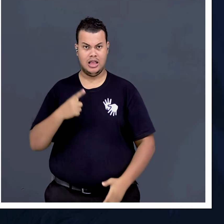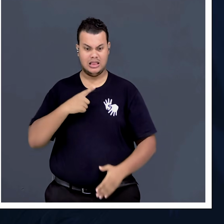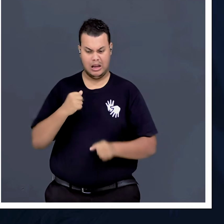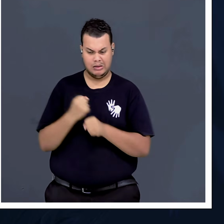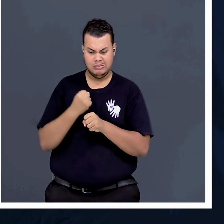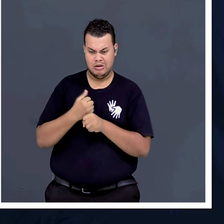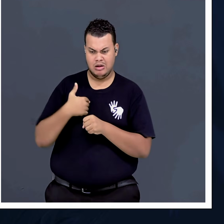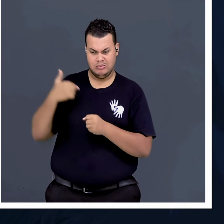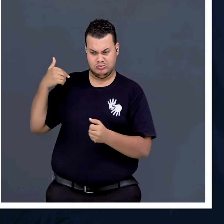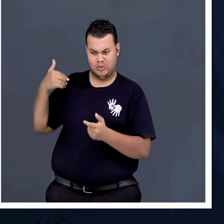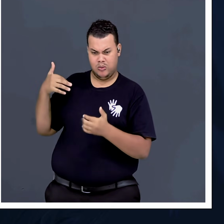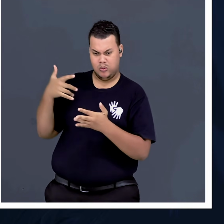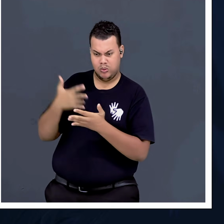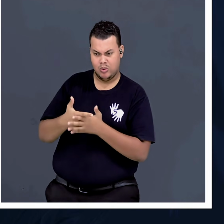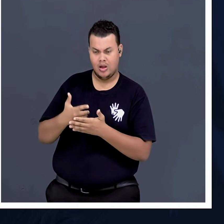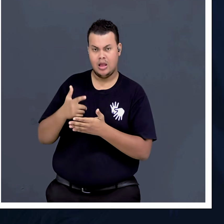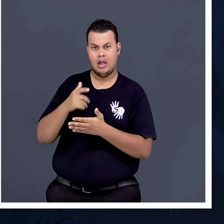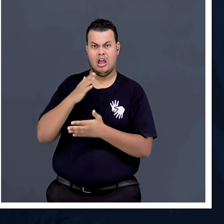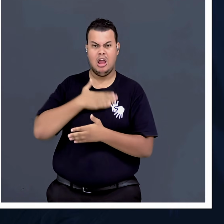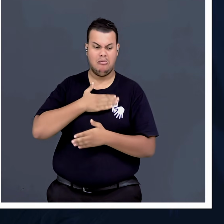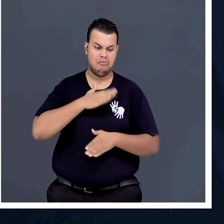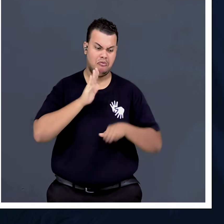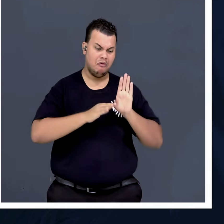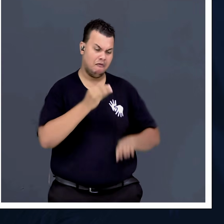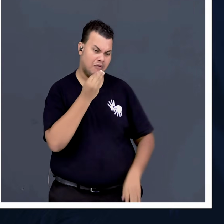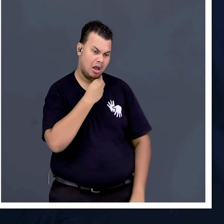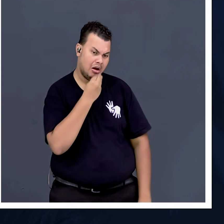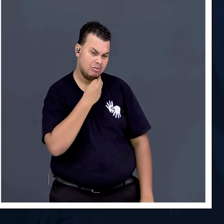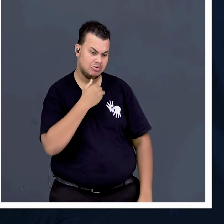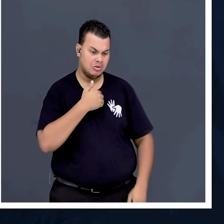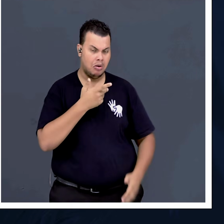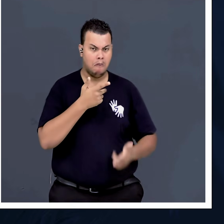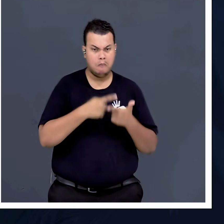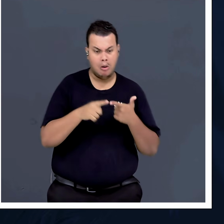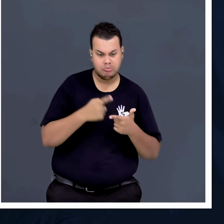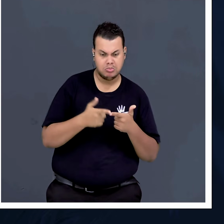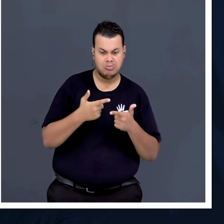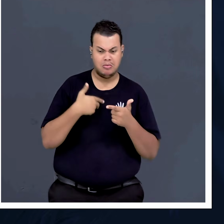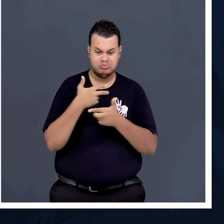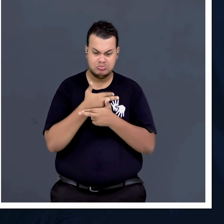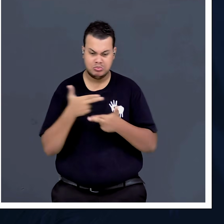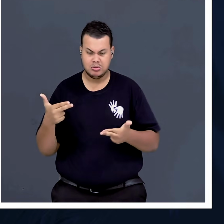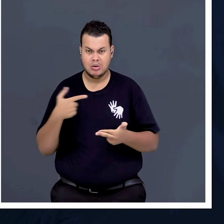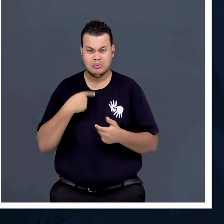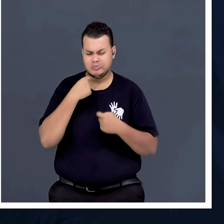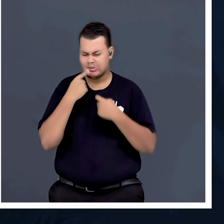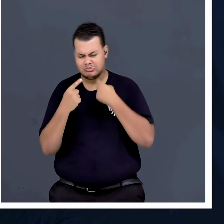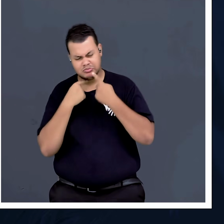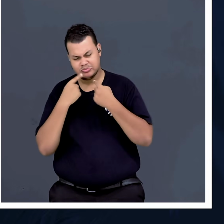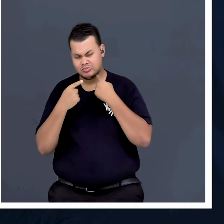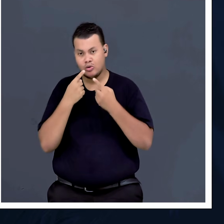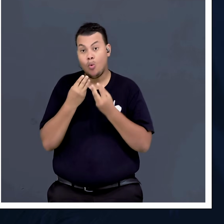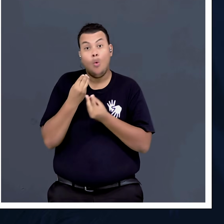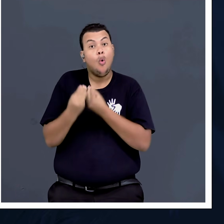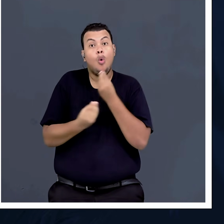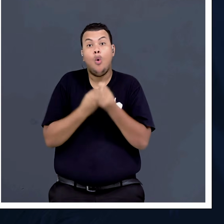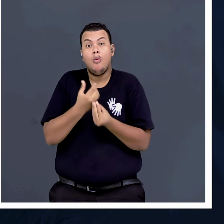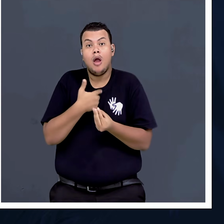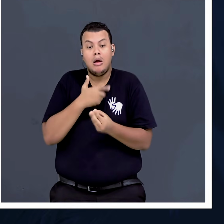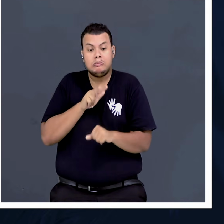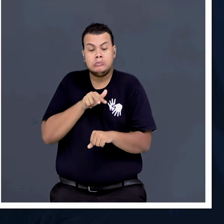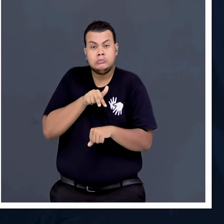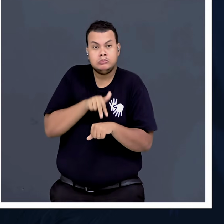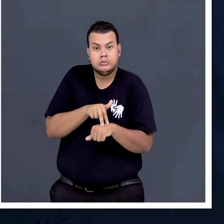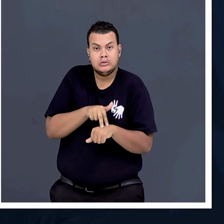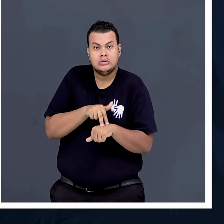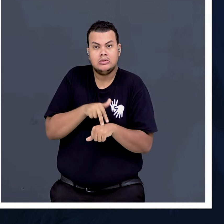uma identidade firmada onde eu sou fraca, falha, pequena, incapaz, como eu vou me